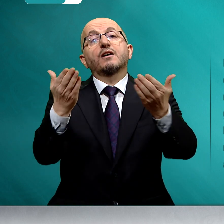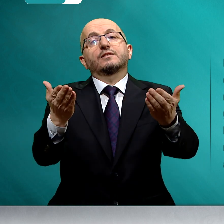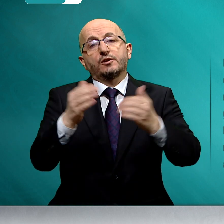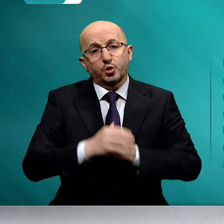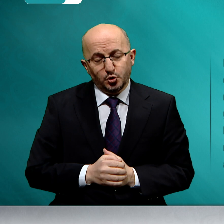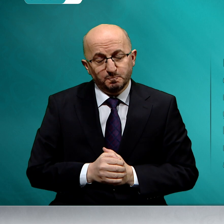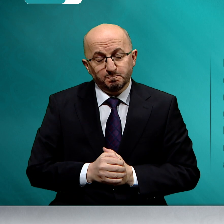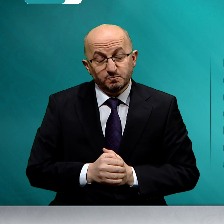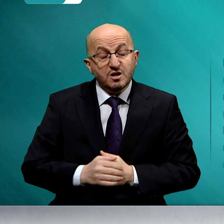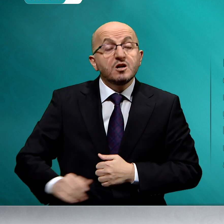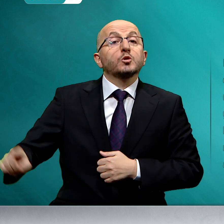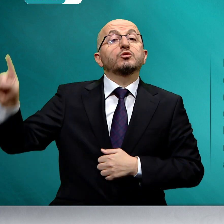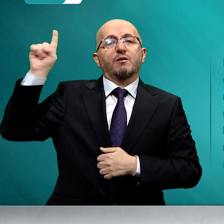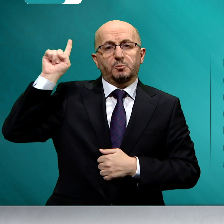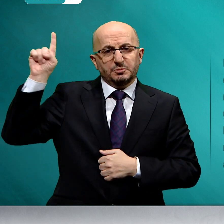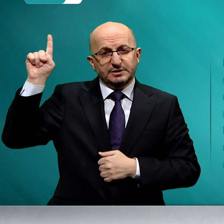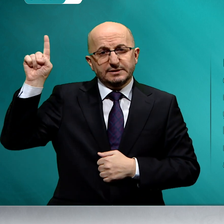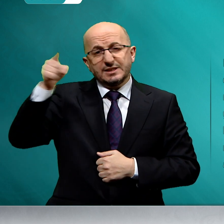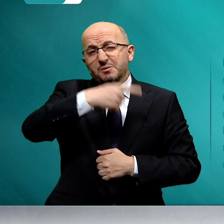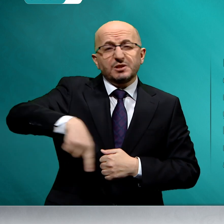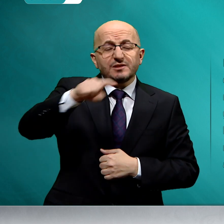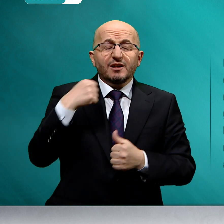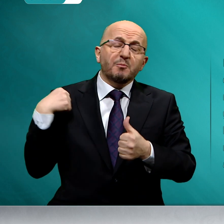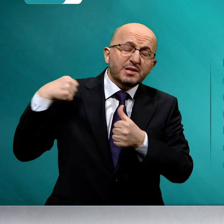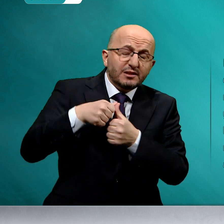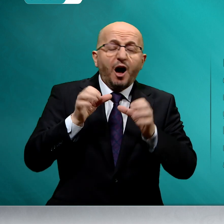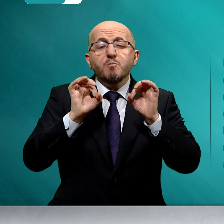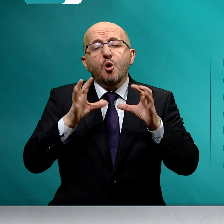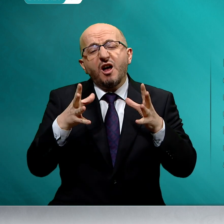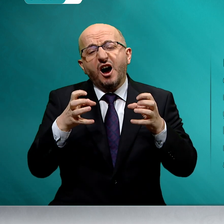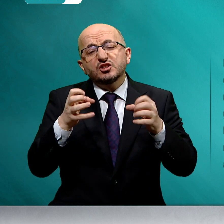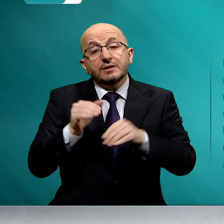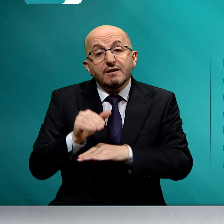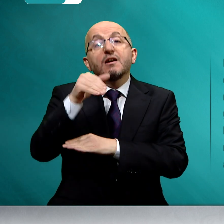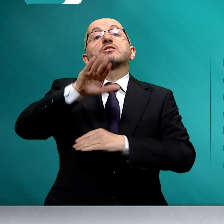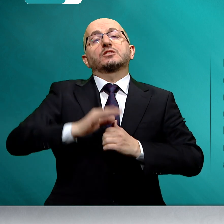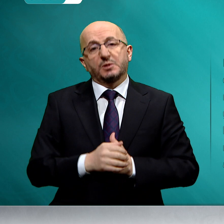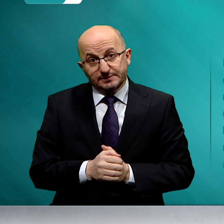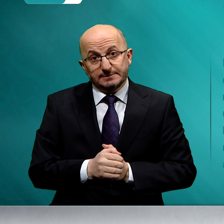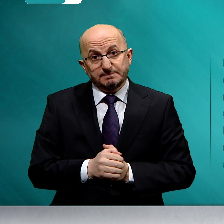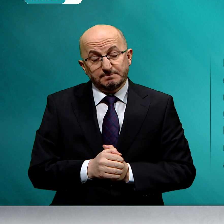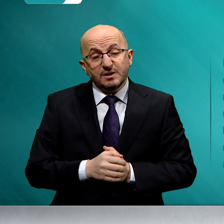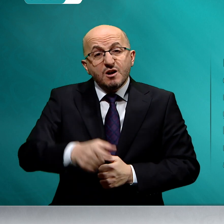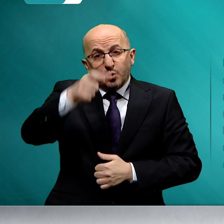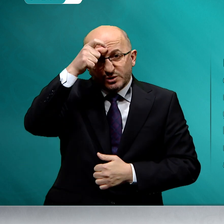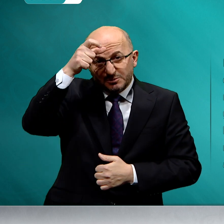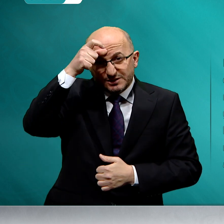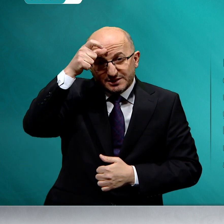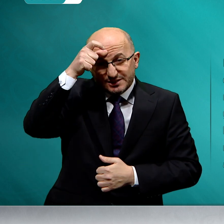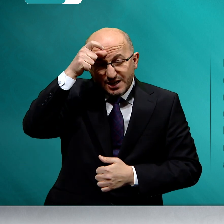diliyorum. Yüce Rabbimiz bizlere bir daha böyle acılar yaşatmasın.